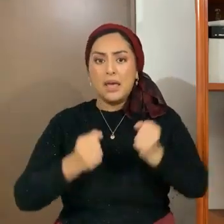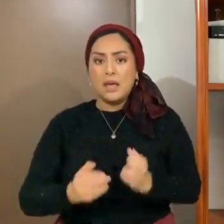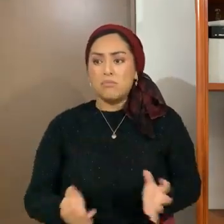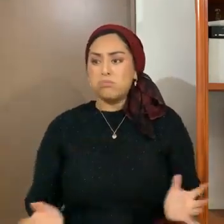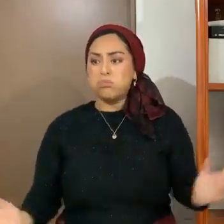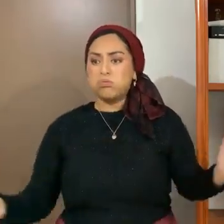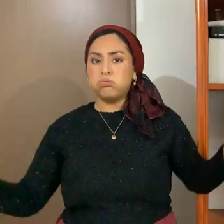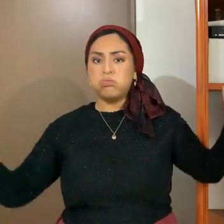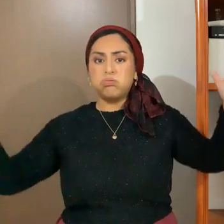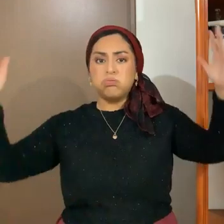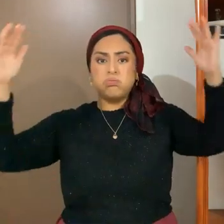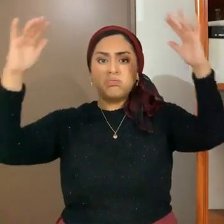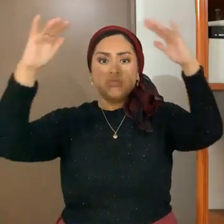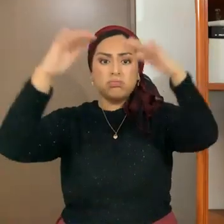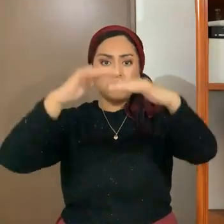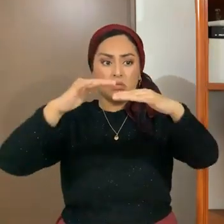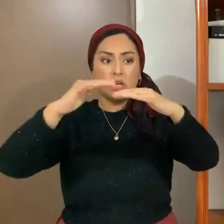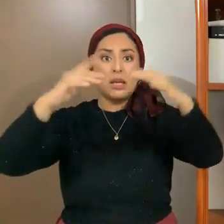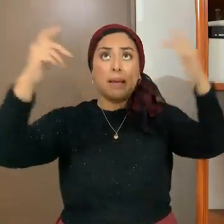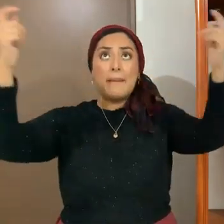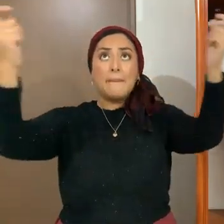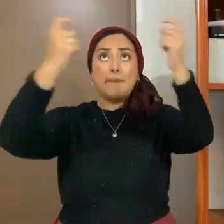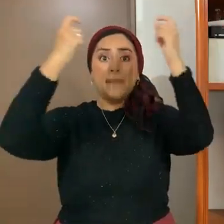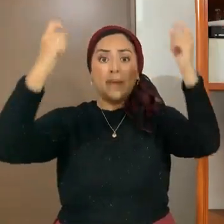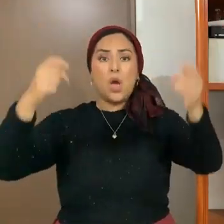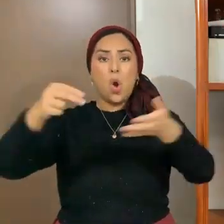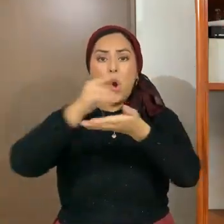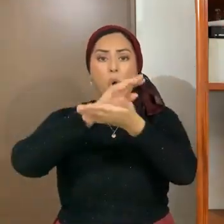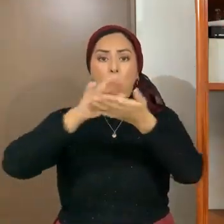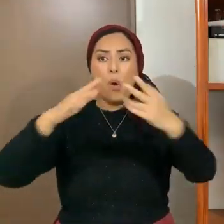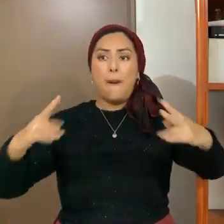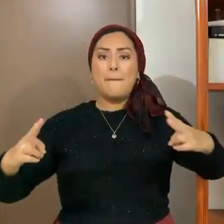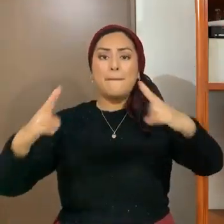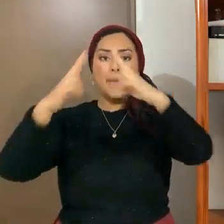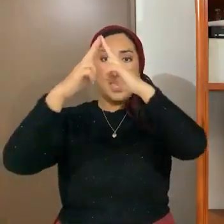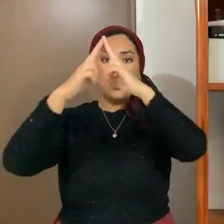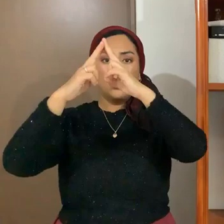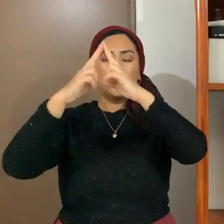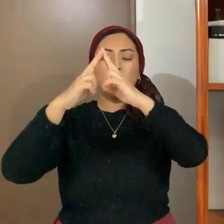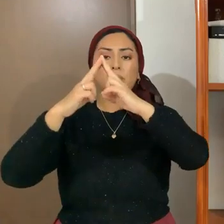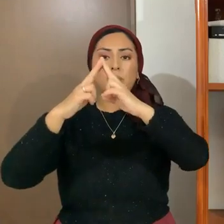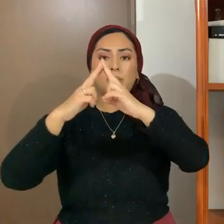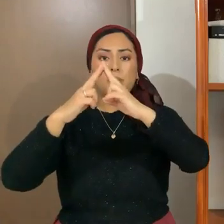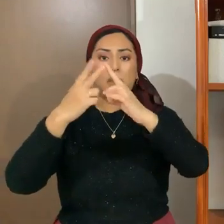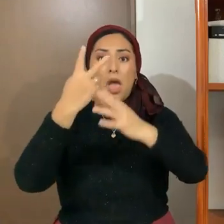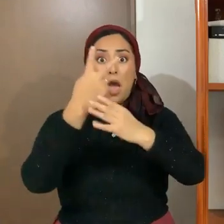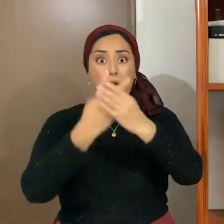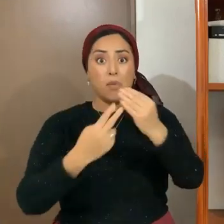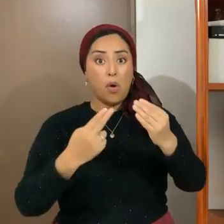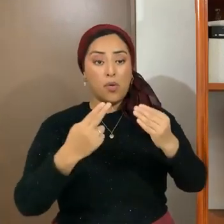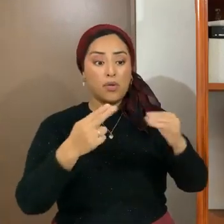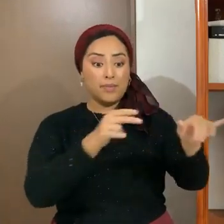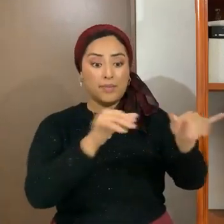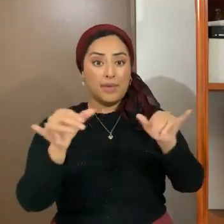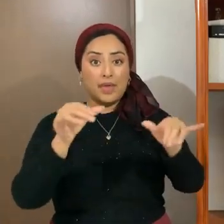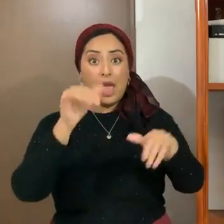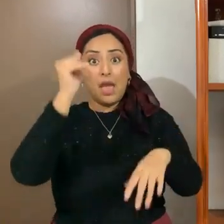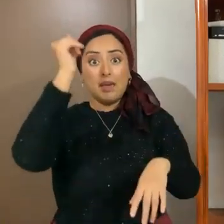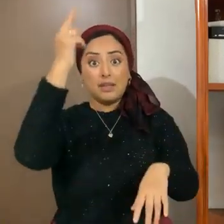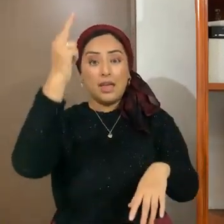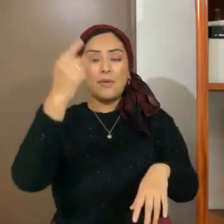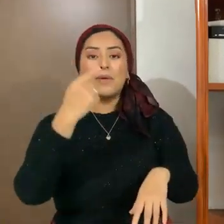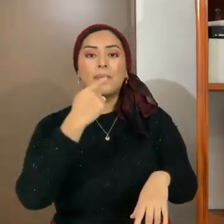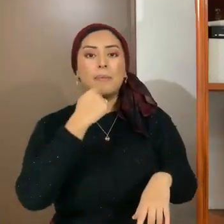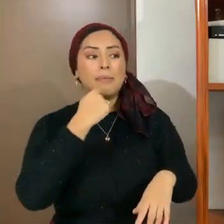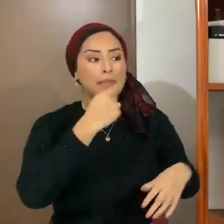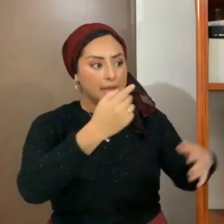que habían sido desterrados a Egipto, y adorarán en el monte Kadosh, en Jerusalén. En ambos puntos Yahweh está llamando a